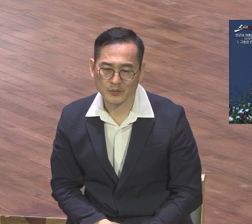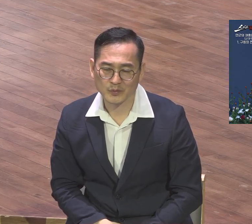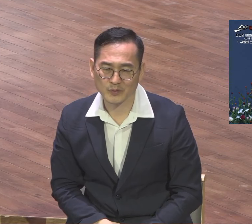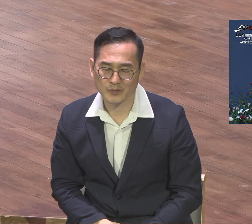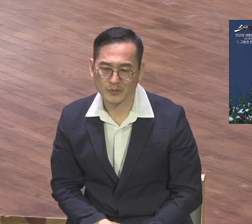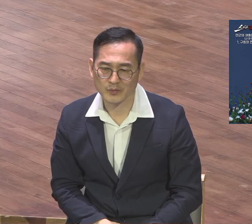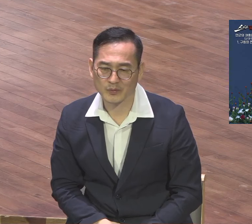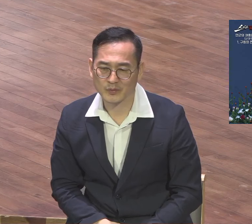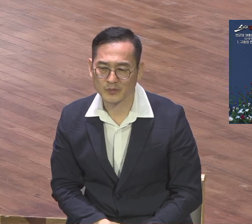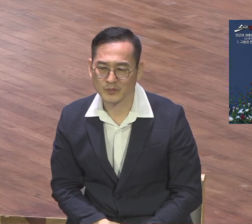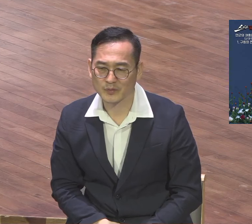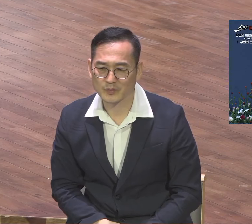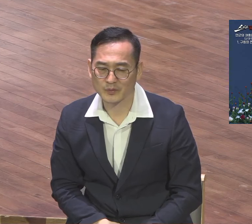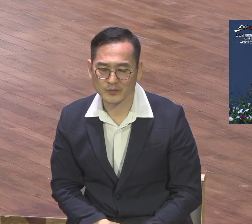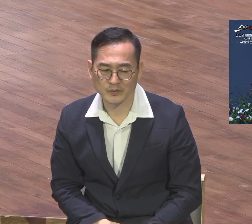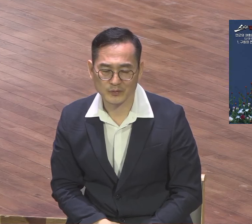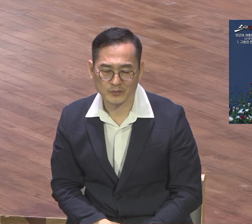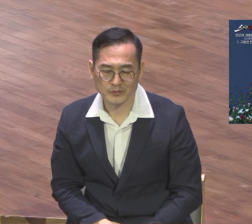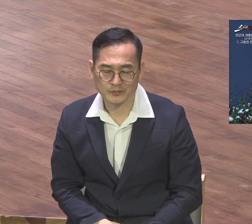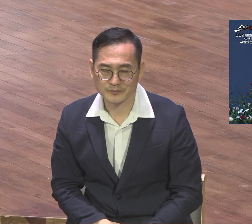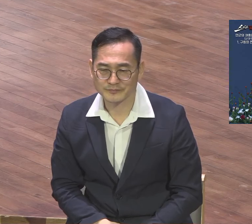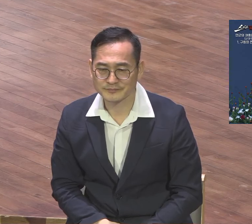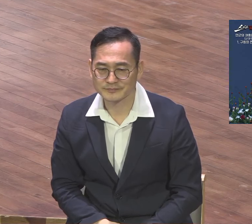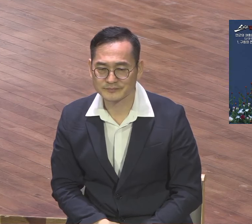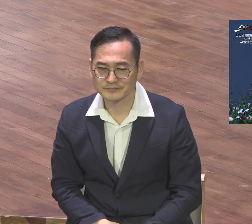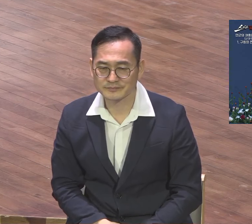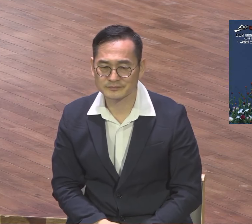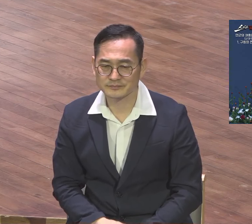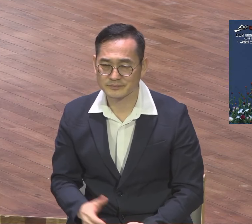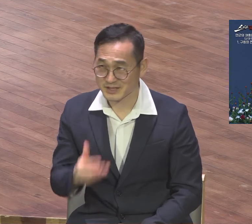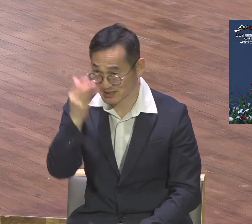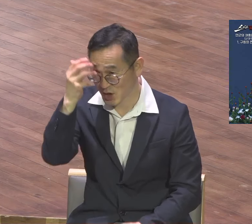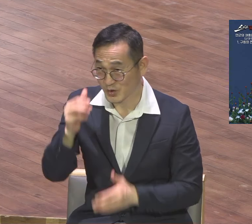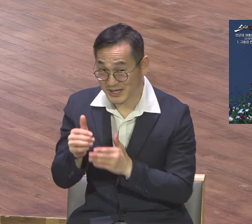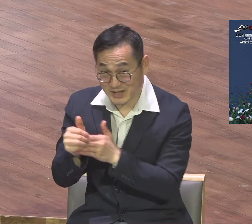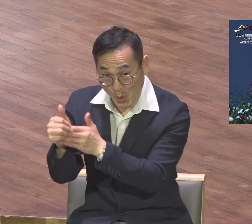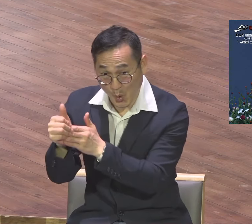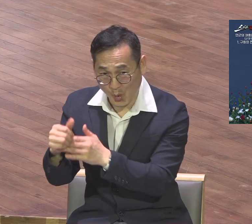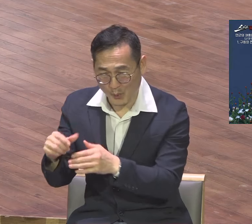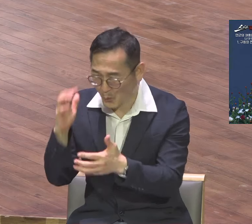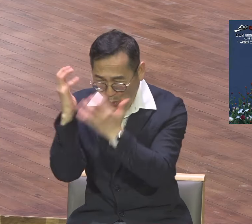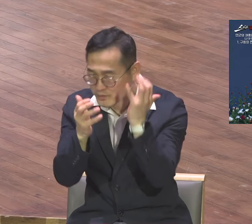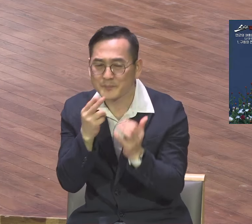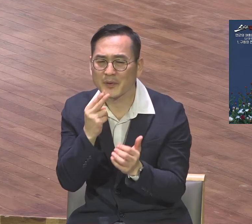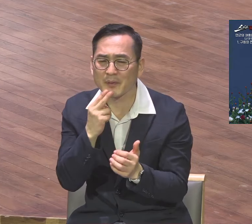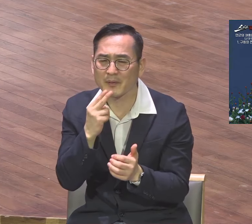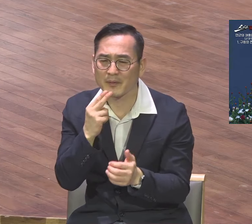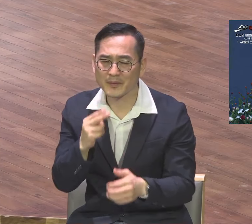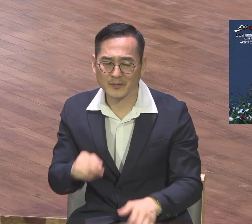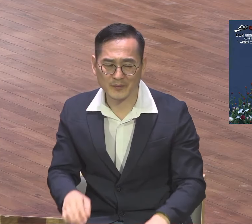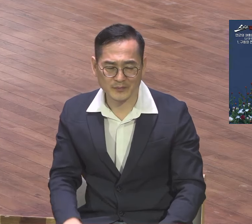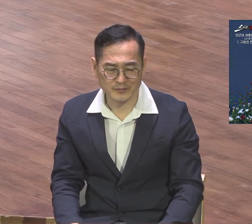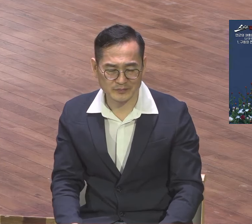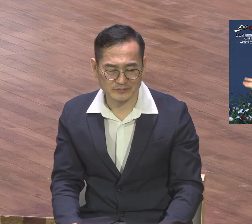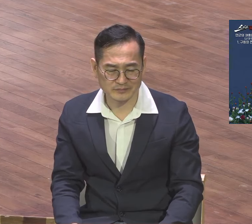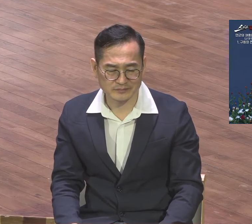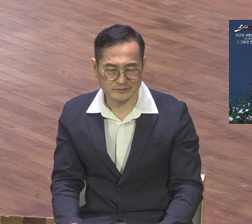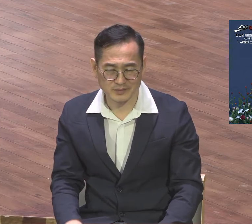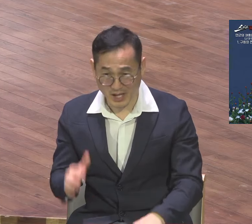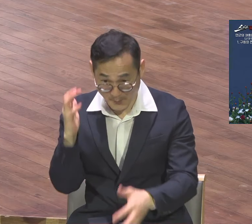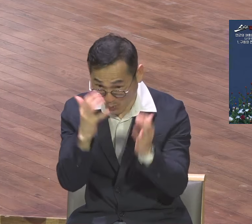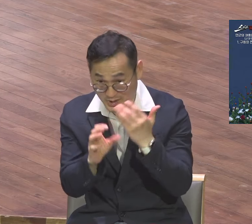합니까? 내가 지난주에 말씀드렸잖아요. 성경 인도는 단순한 거라고. 벌써 복잡해지면